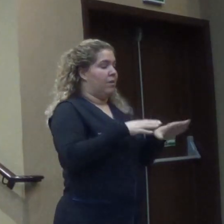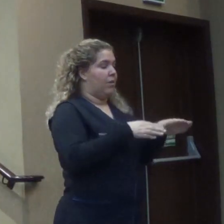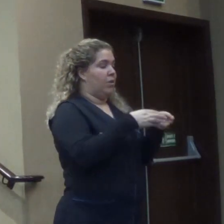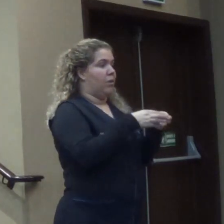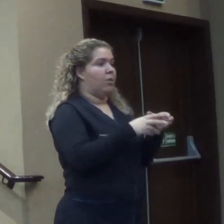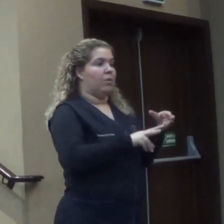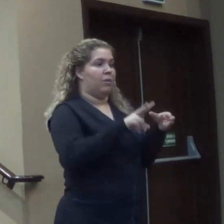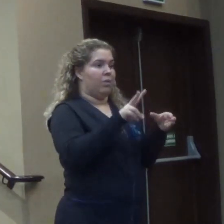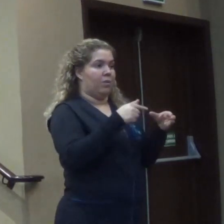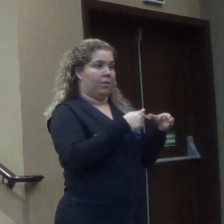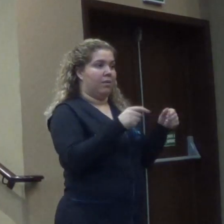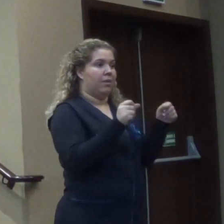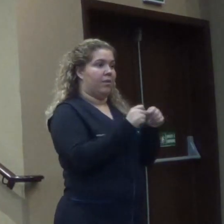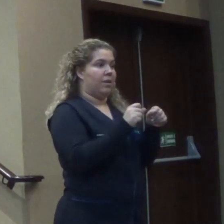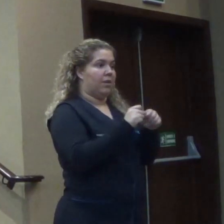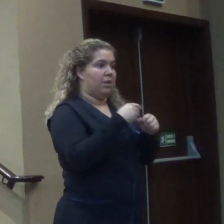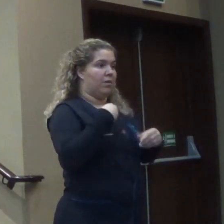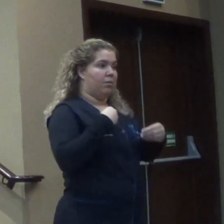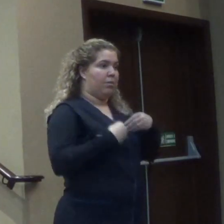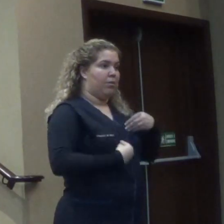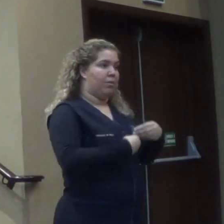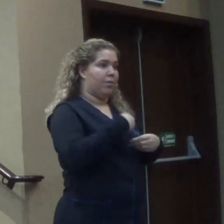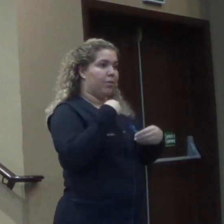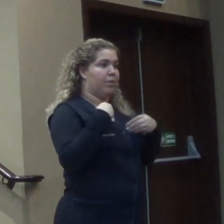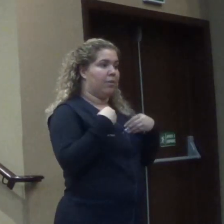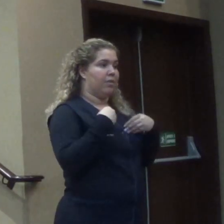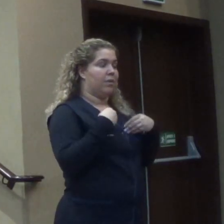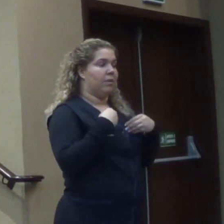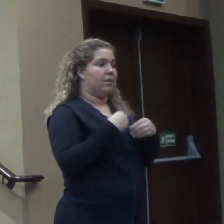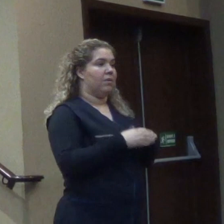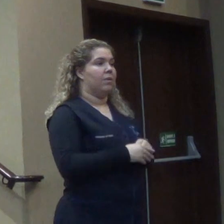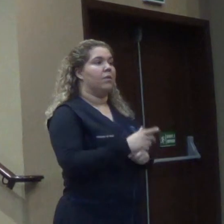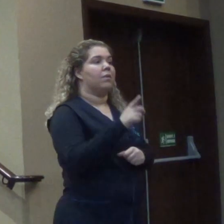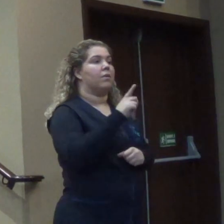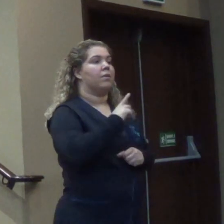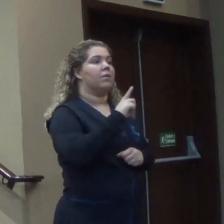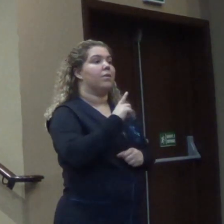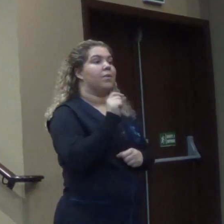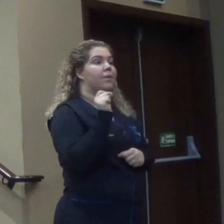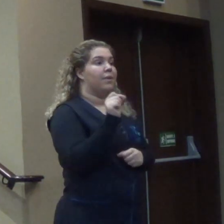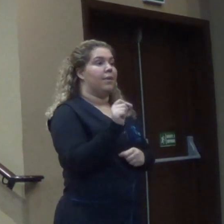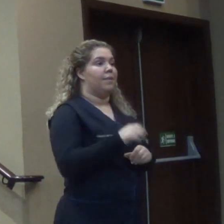check-up regularmente todos os anos, tinham